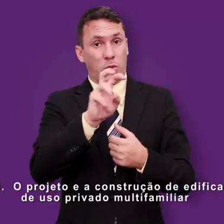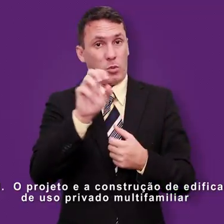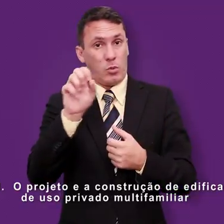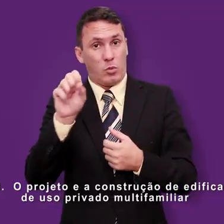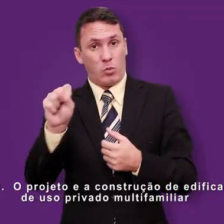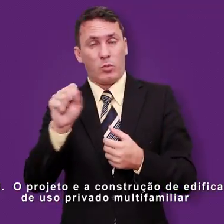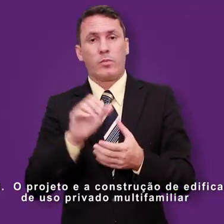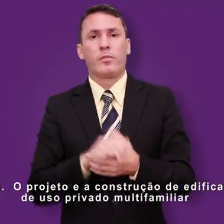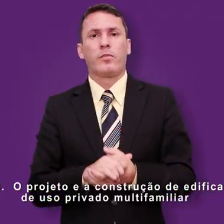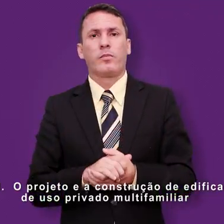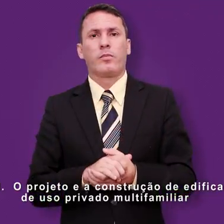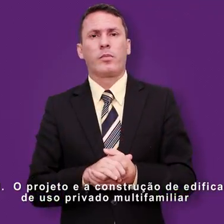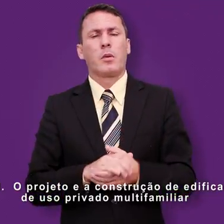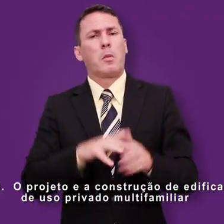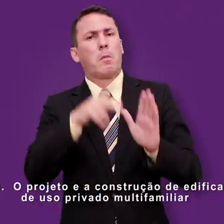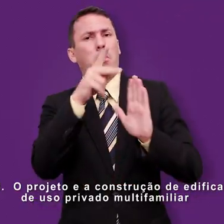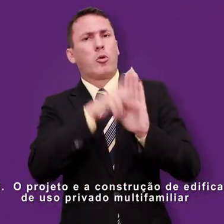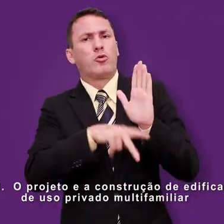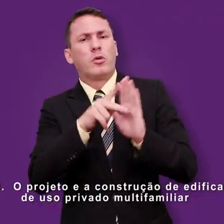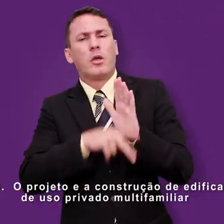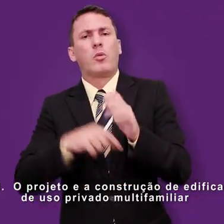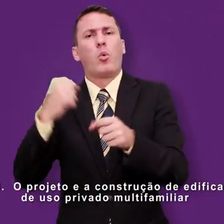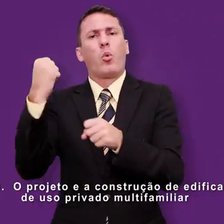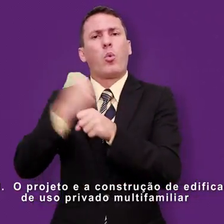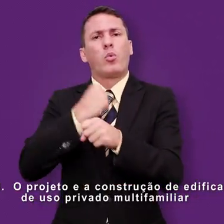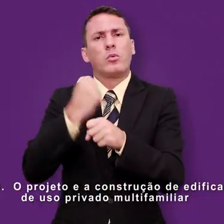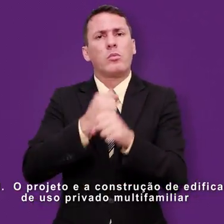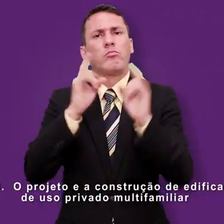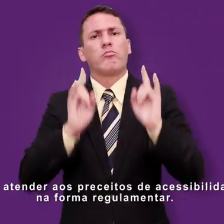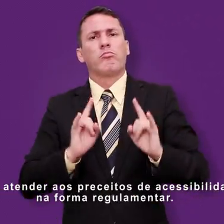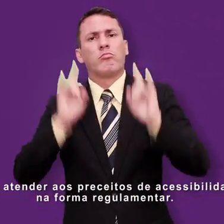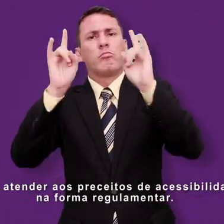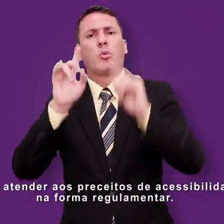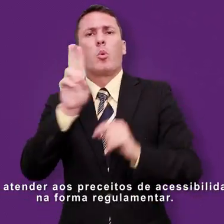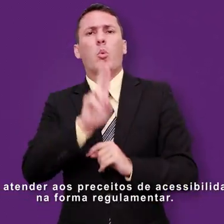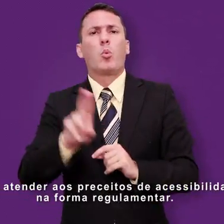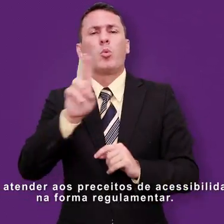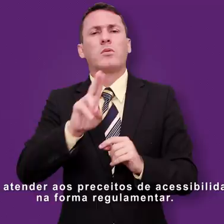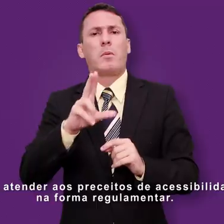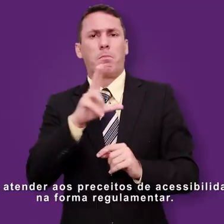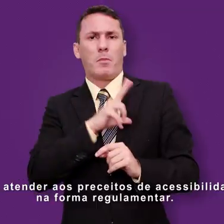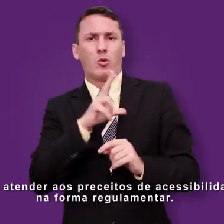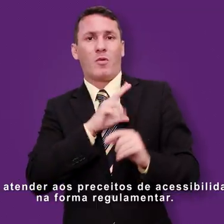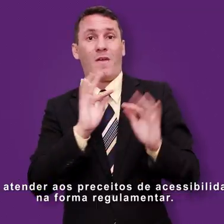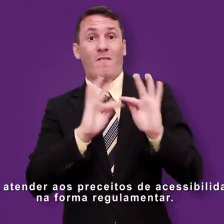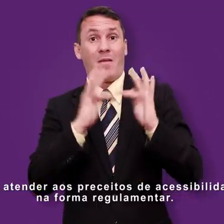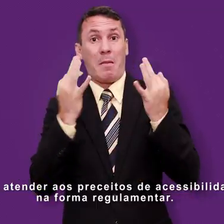e a construção de edificação de uso privado multifamiliar devem atender aos